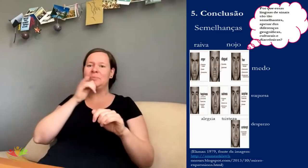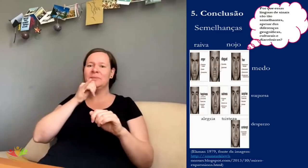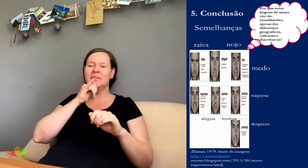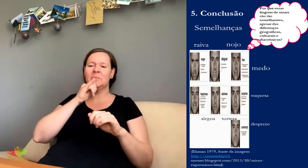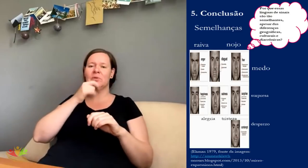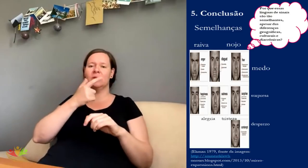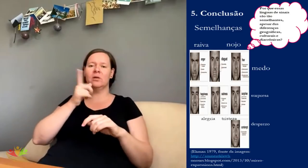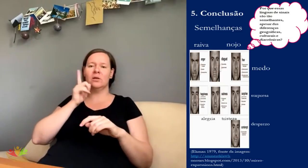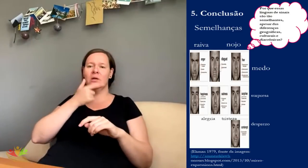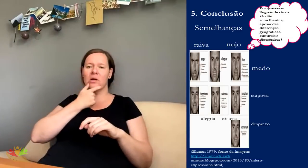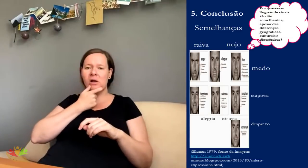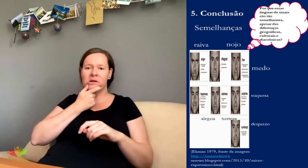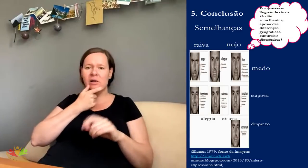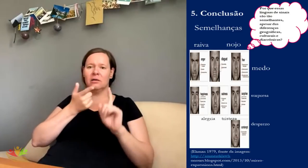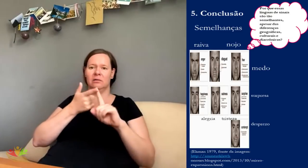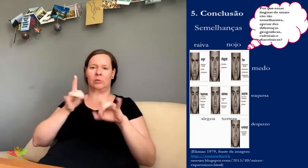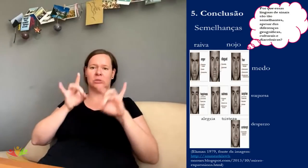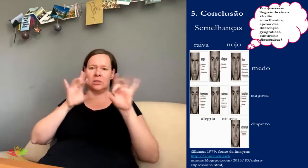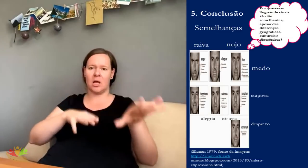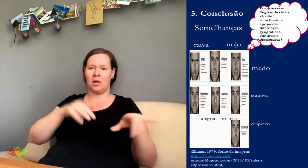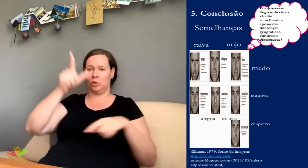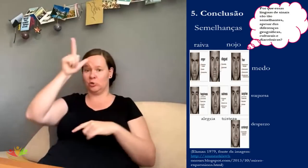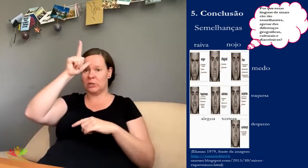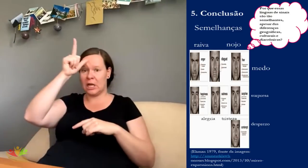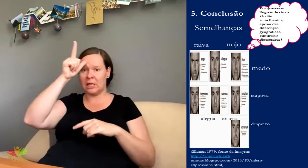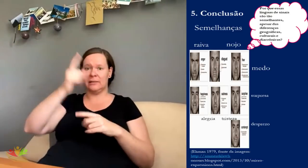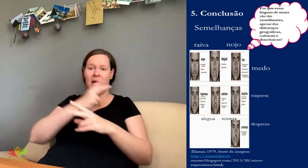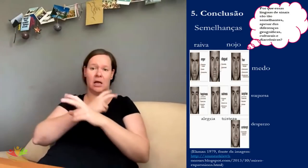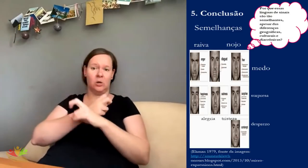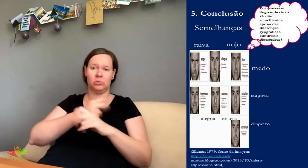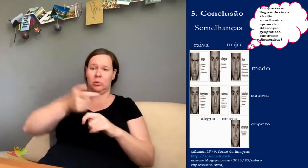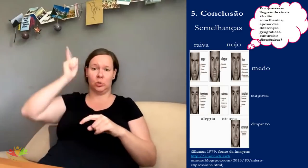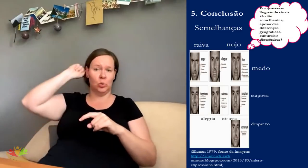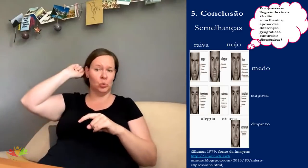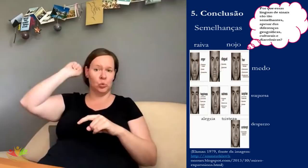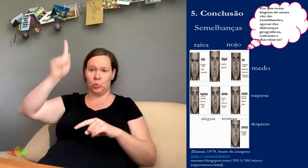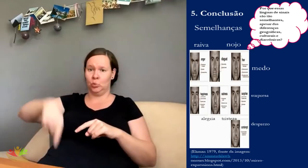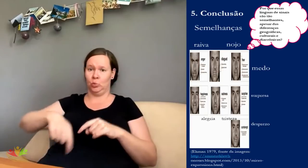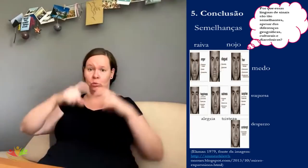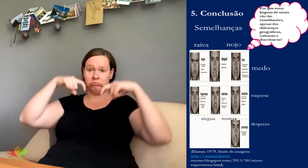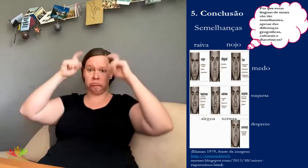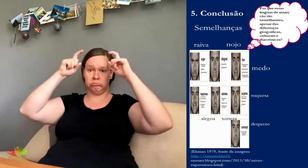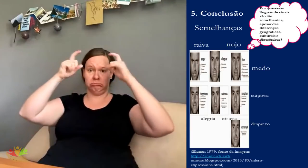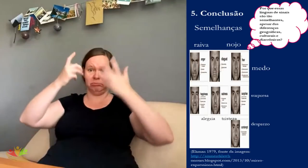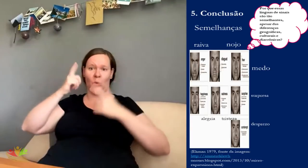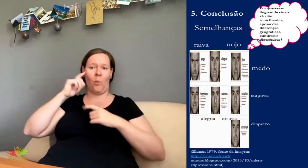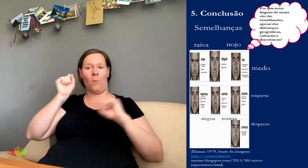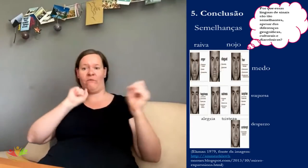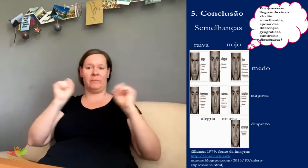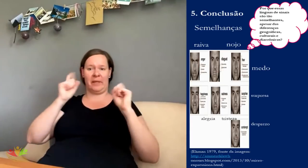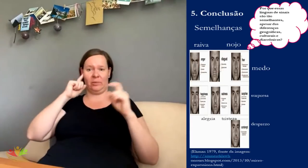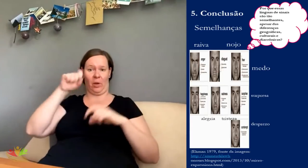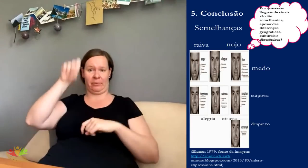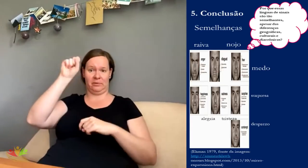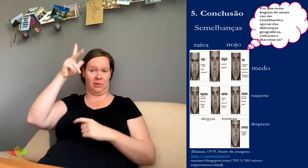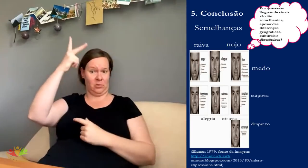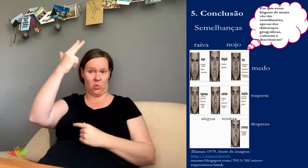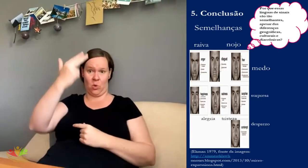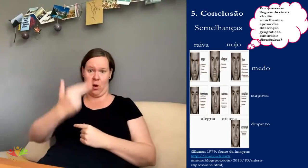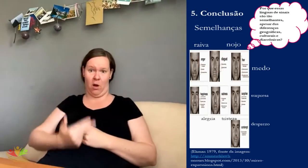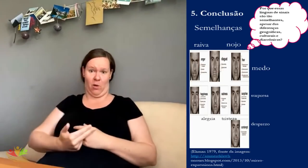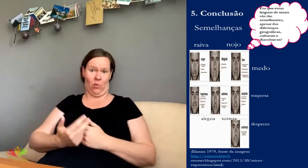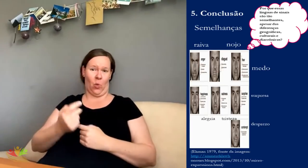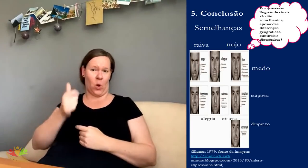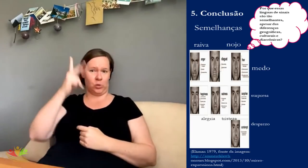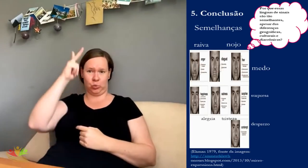e em cima do que o Meyer fala, de que as partes que se movem é que vão representar realmente morfemas